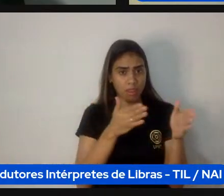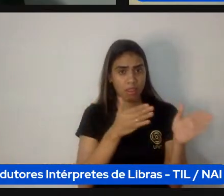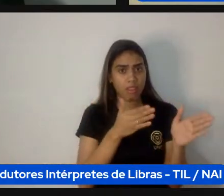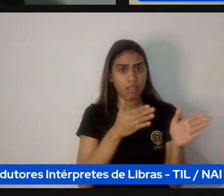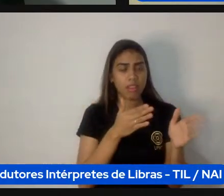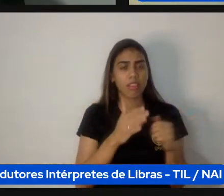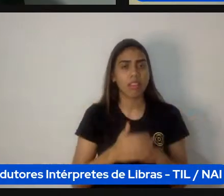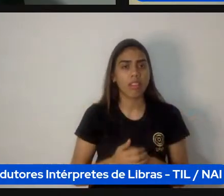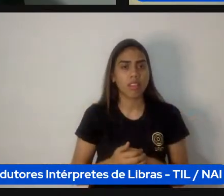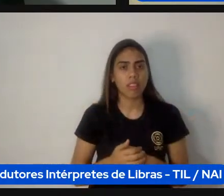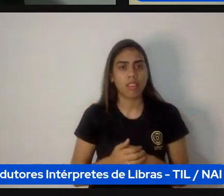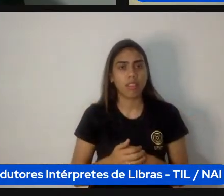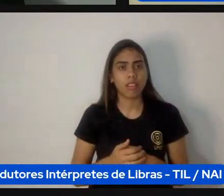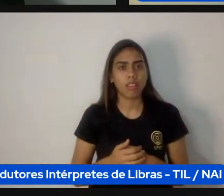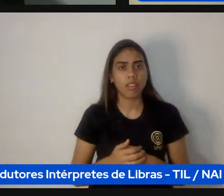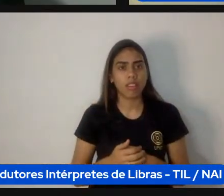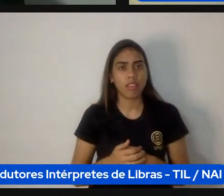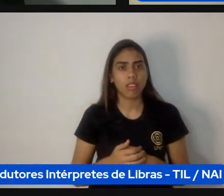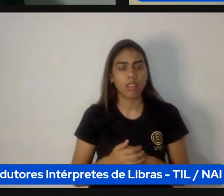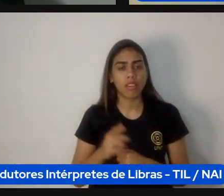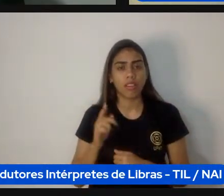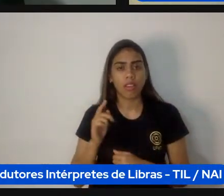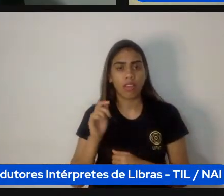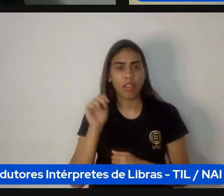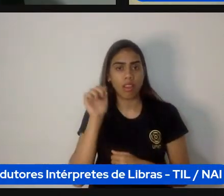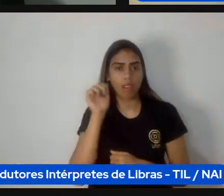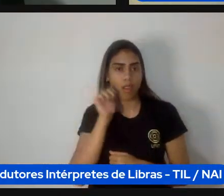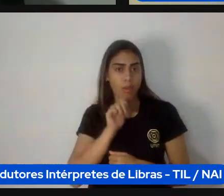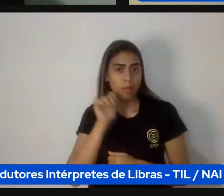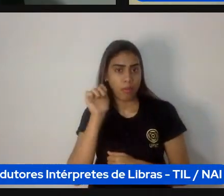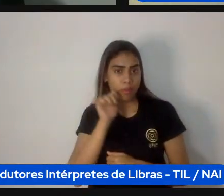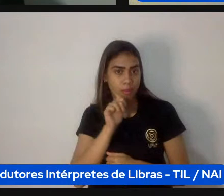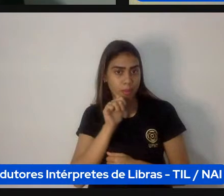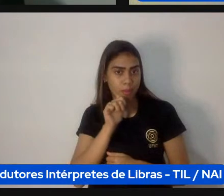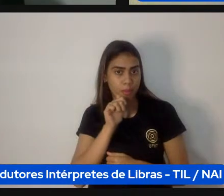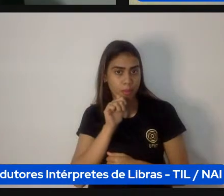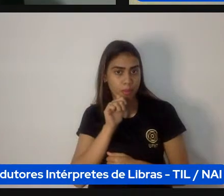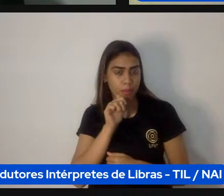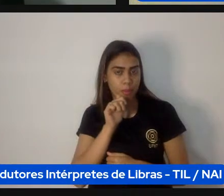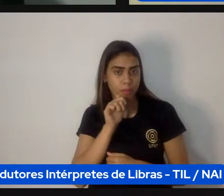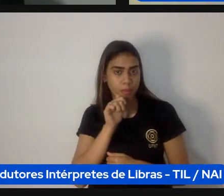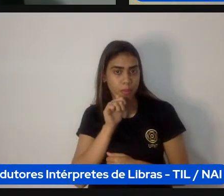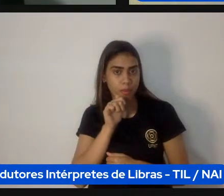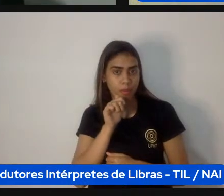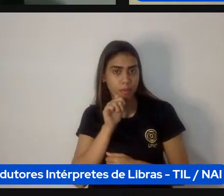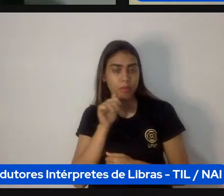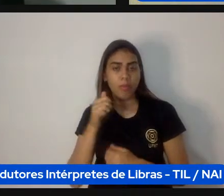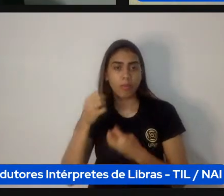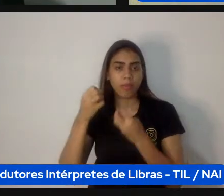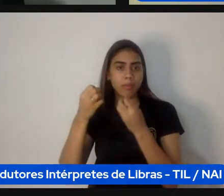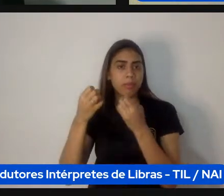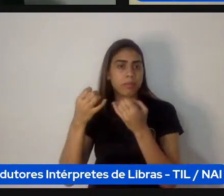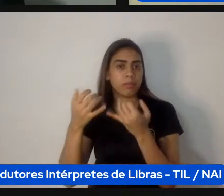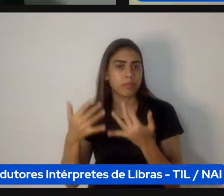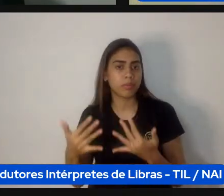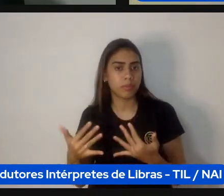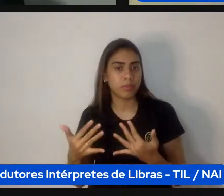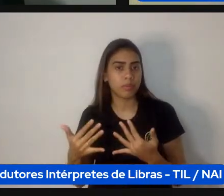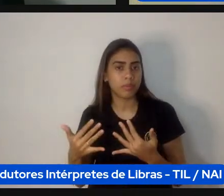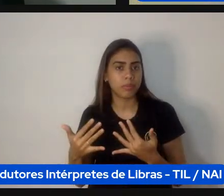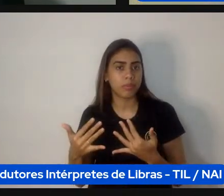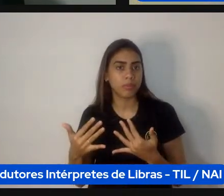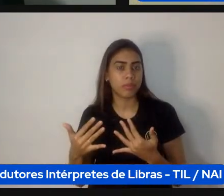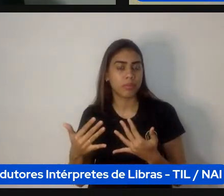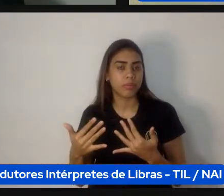criança, né, com deficiência, pelo que eu entendi, era deficiência auditiva. Ela é tão boa quanto